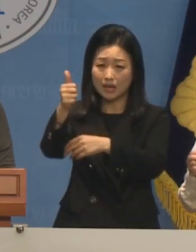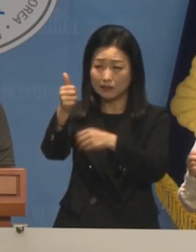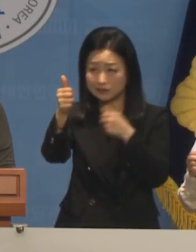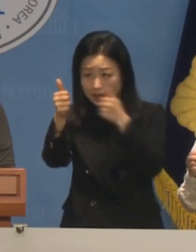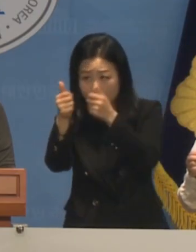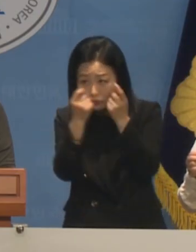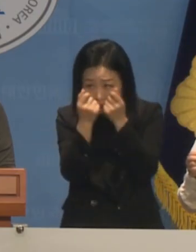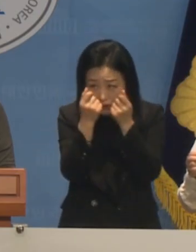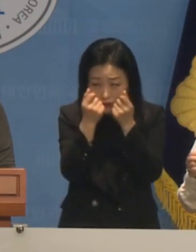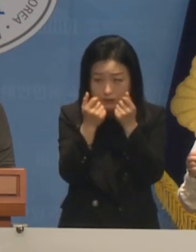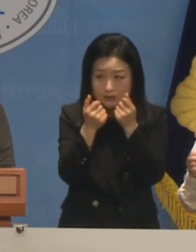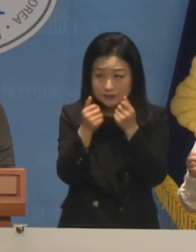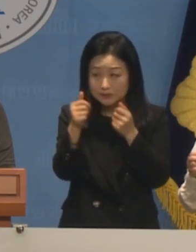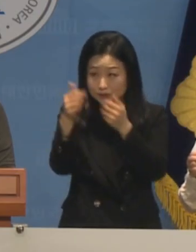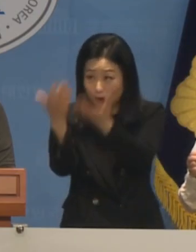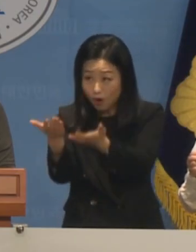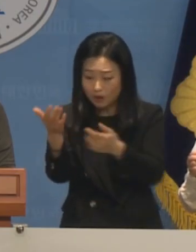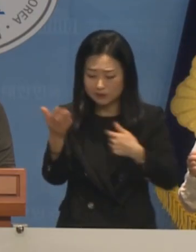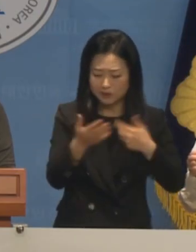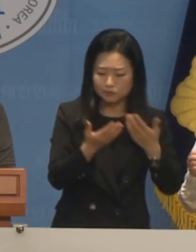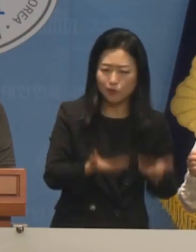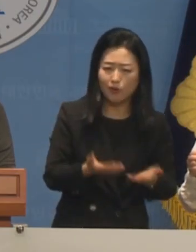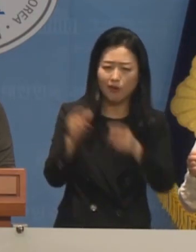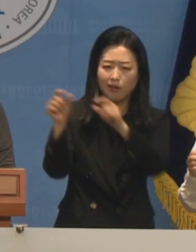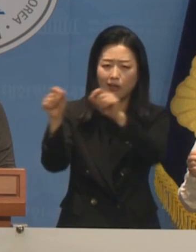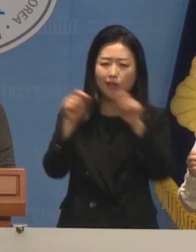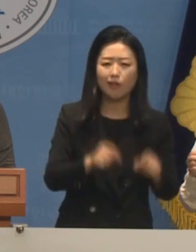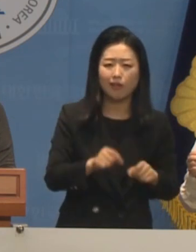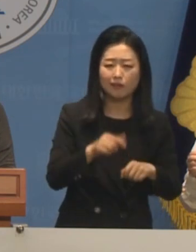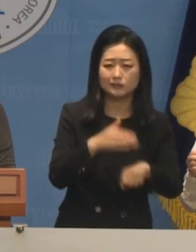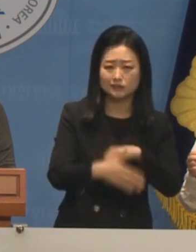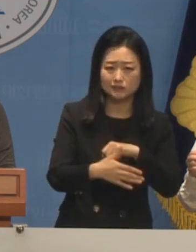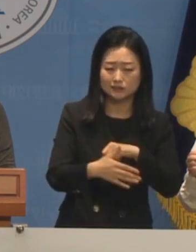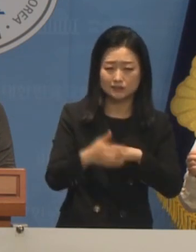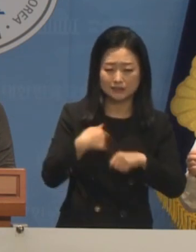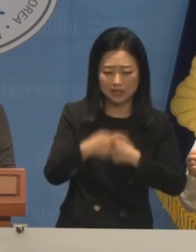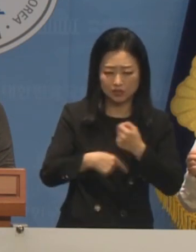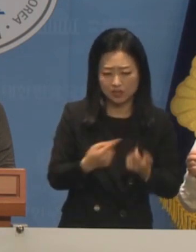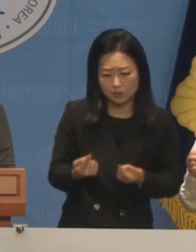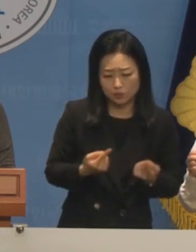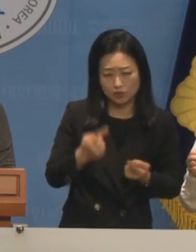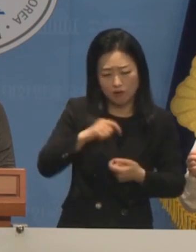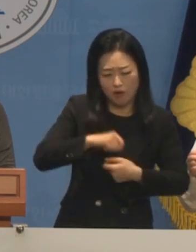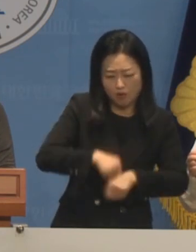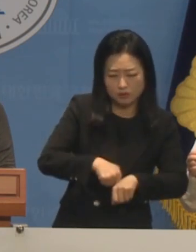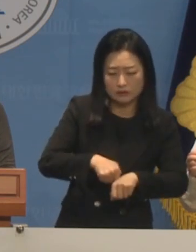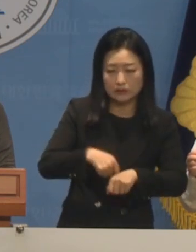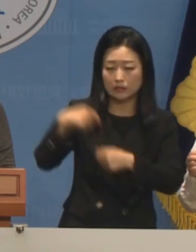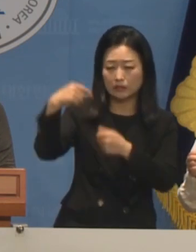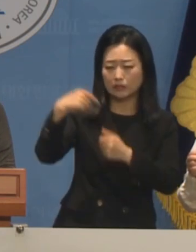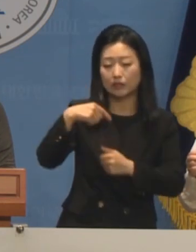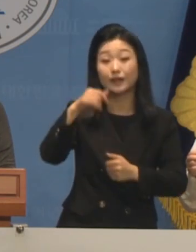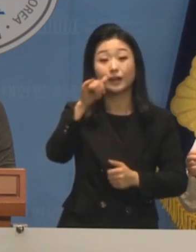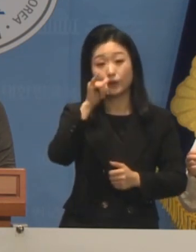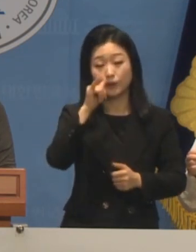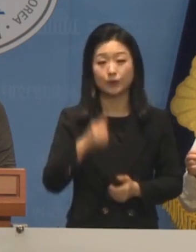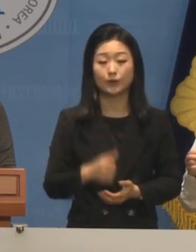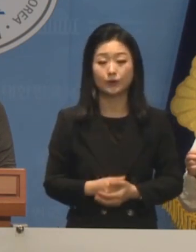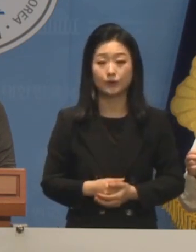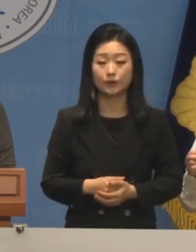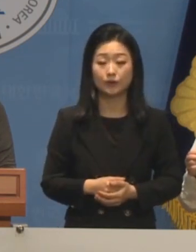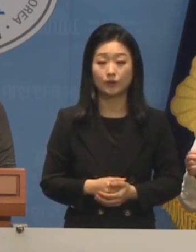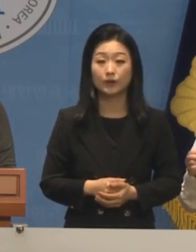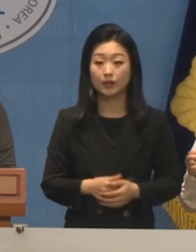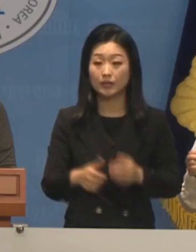하고이를 연차에서 차감하는 차감하거나 조정하는 등의 부당한 사례도 만연한 실정입니다 사실